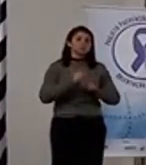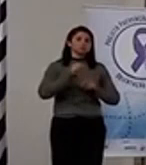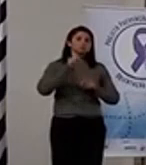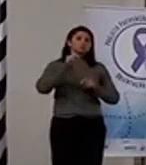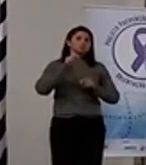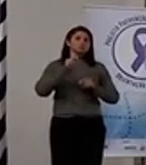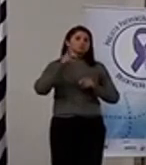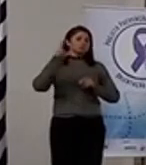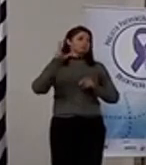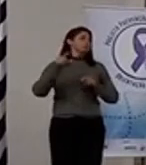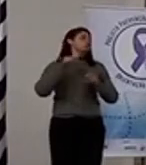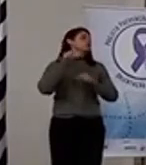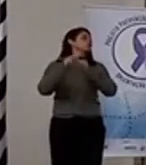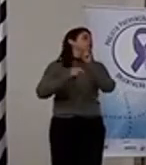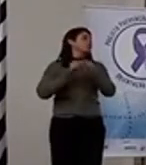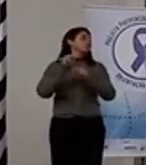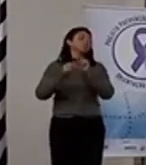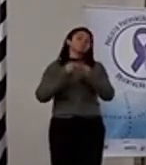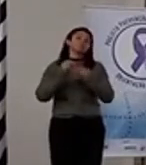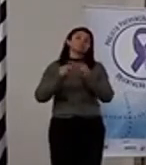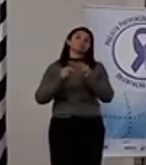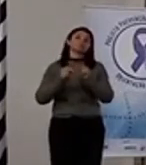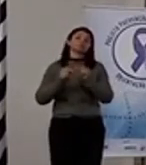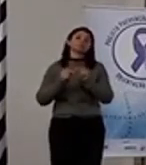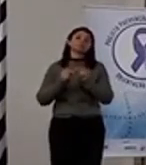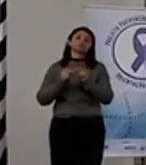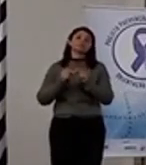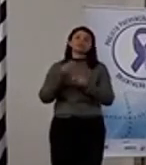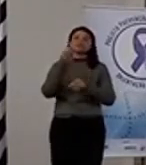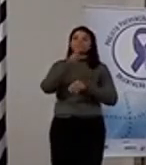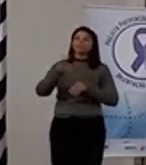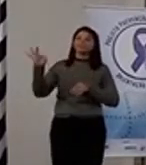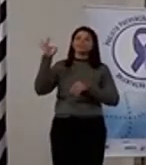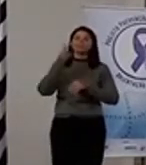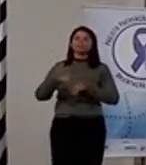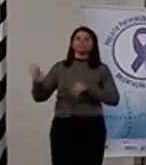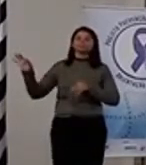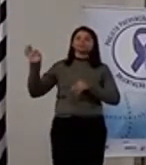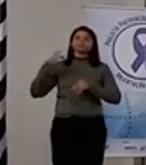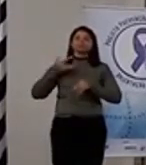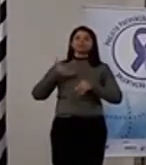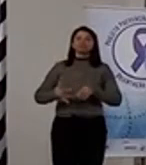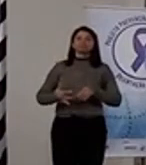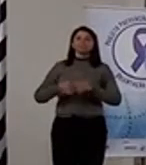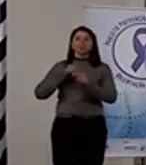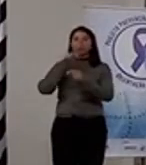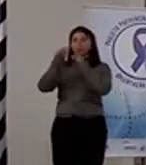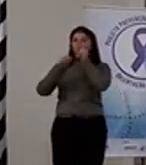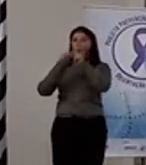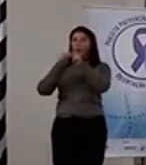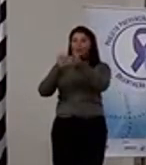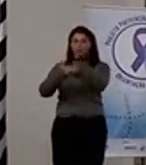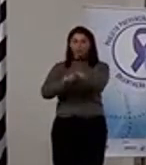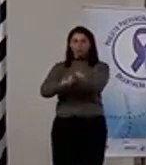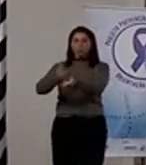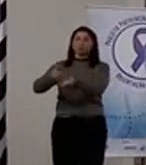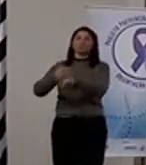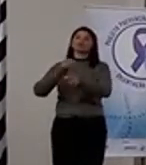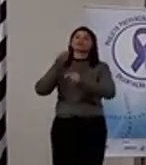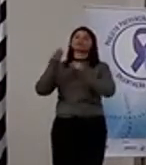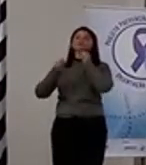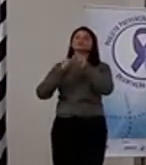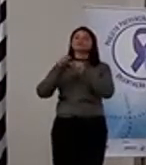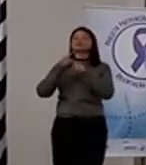situações extremas. E assim, é extremamente doloroso. É como se fosse um tumor do próprio nervo. Então é extremamente